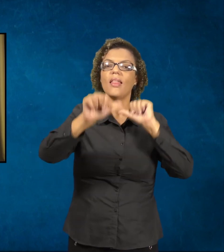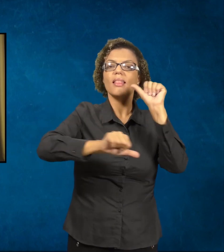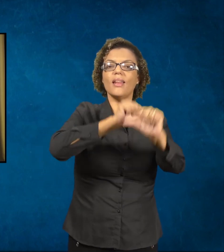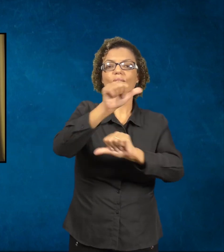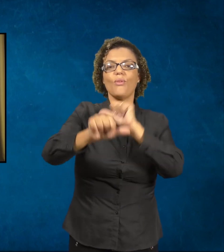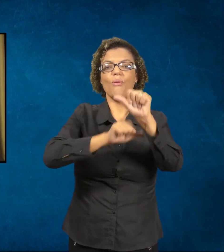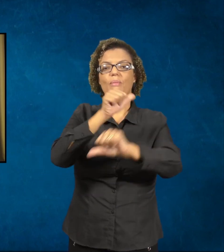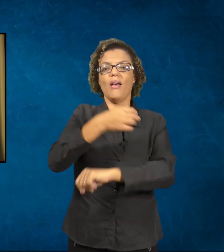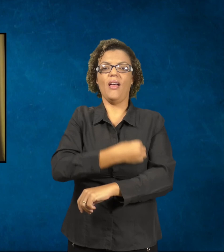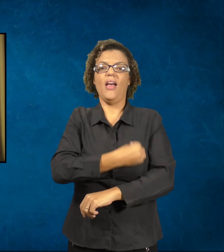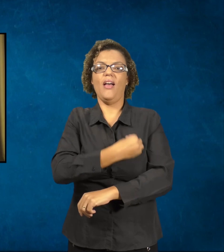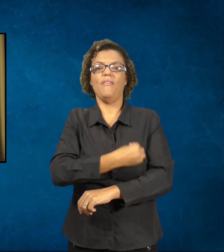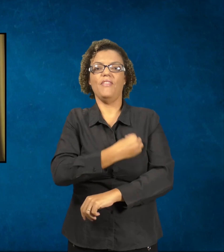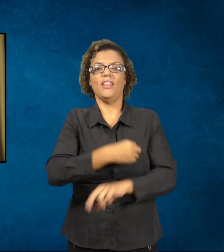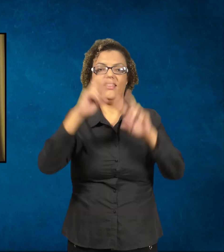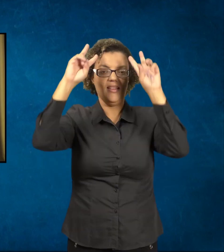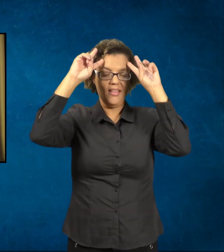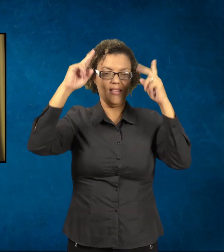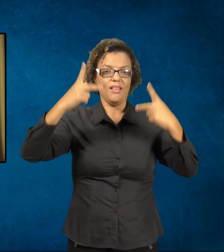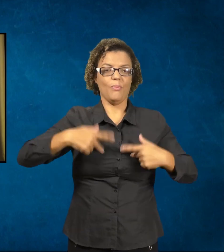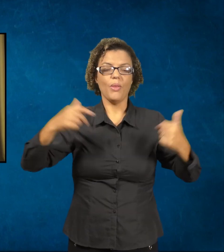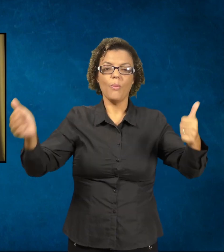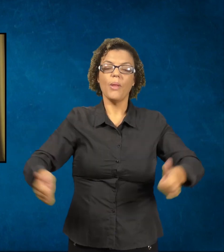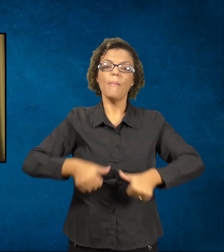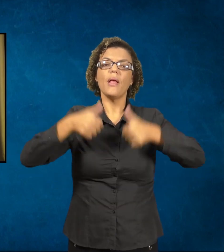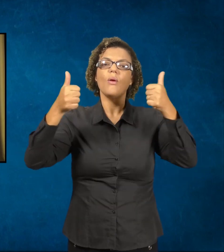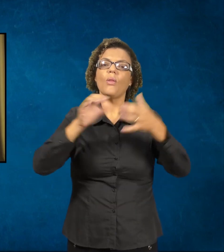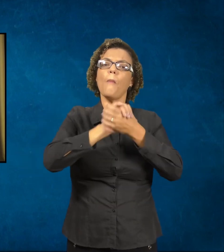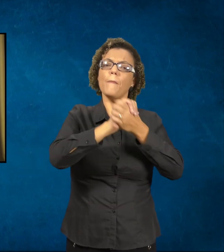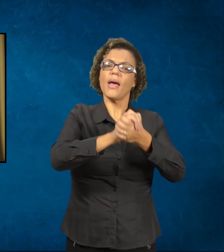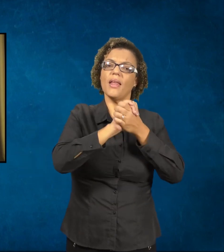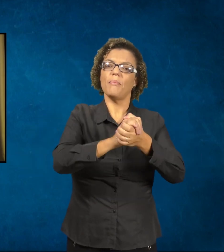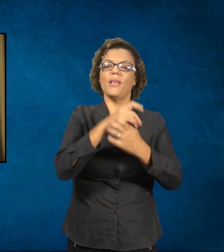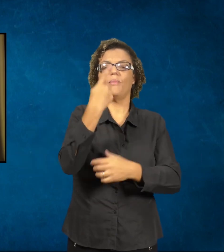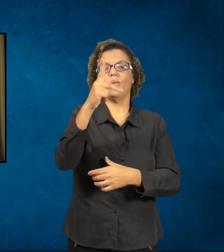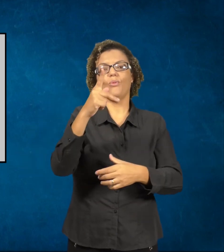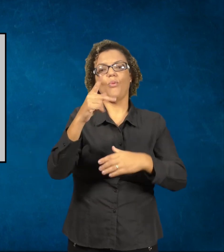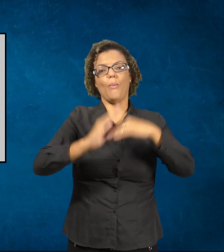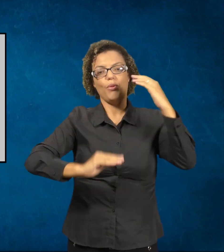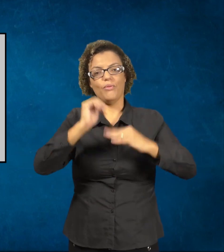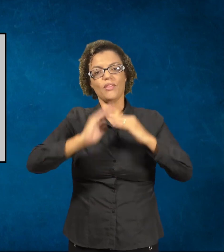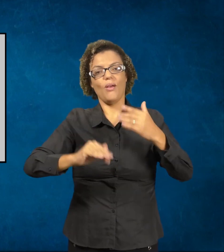em potencial de seres humanos. Parabéns pela sua profissão e obrigada.